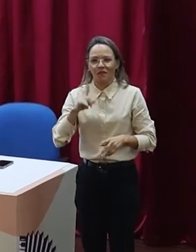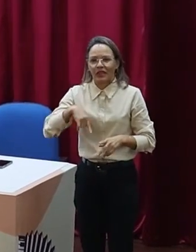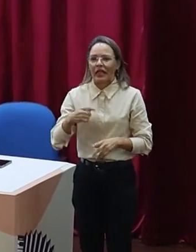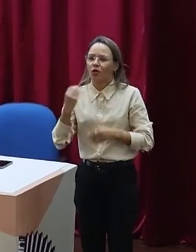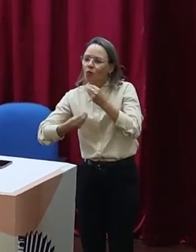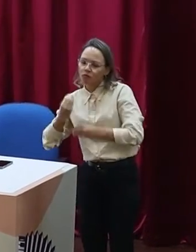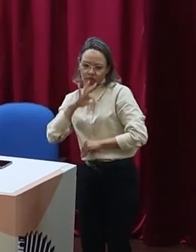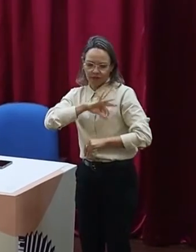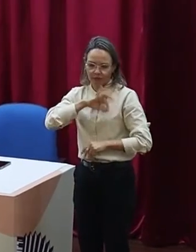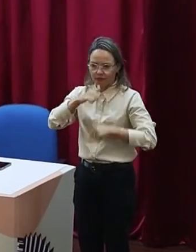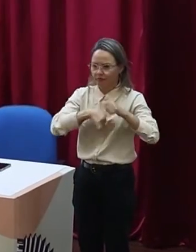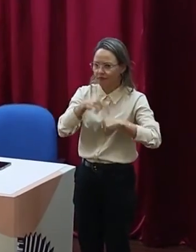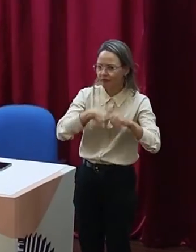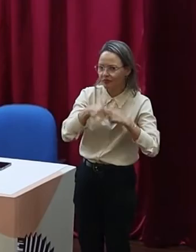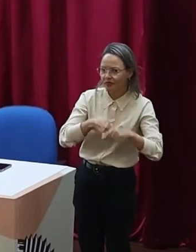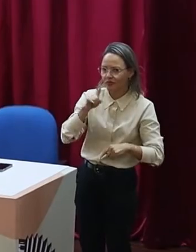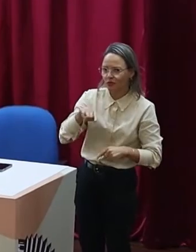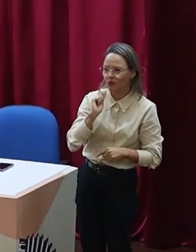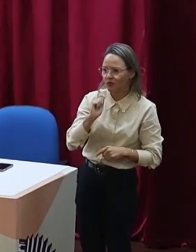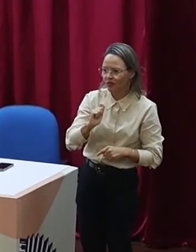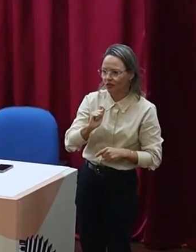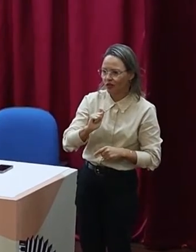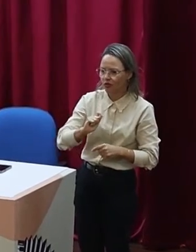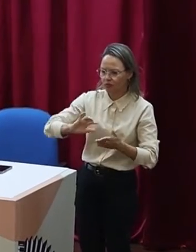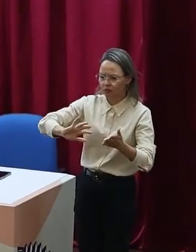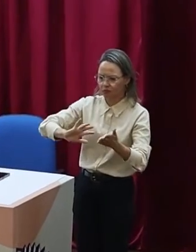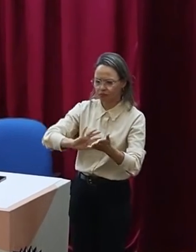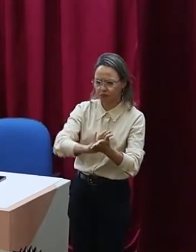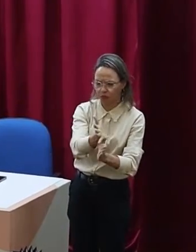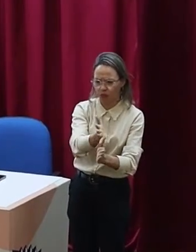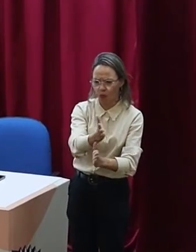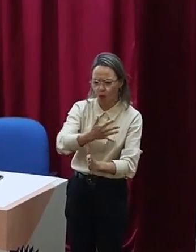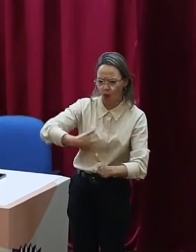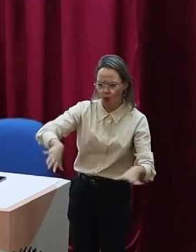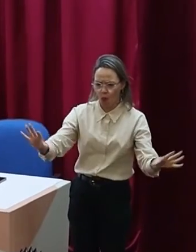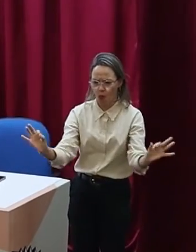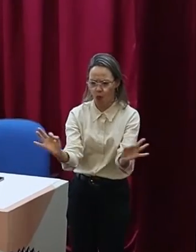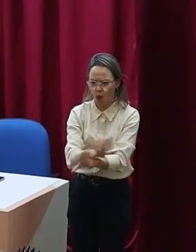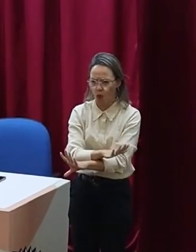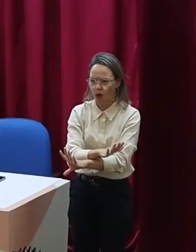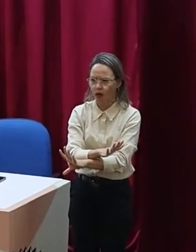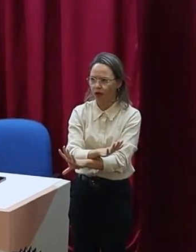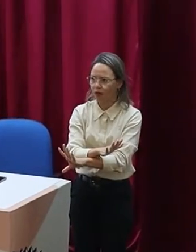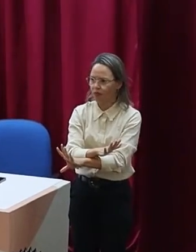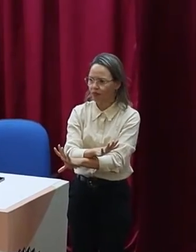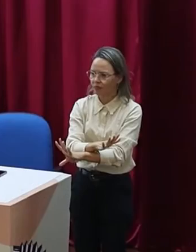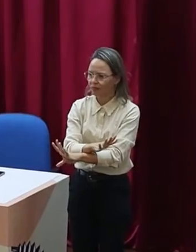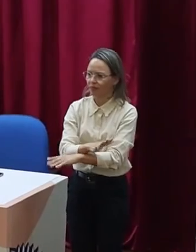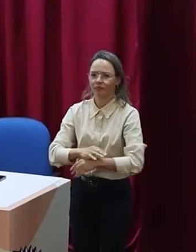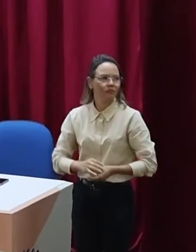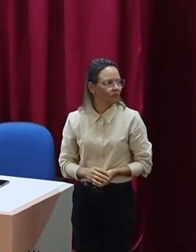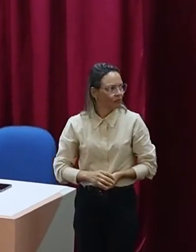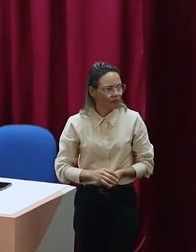emprego e renda mal conduzida tem o condão de dizimar uma comunidade linguística em poucas gerações. Então, por favor.